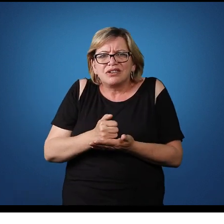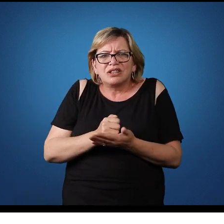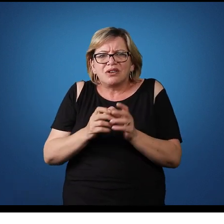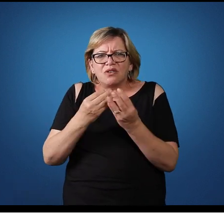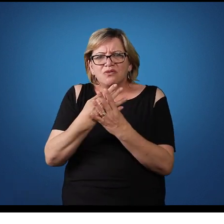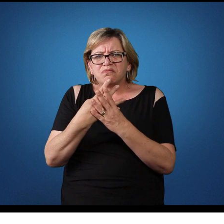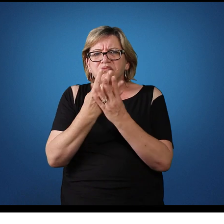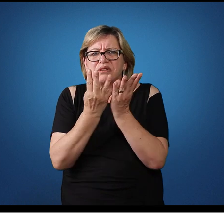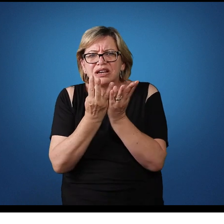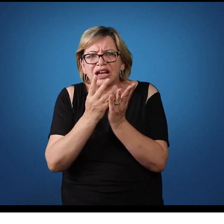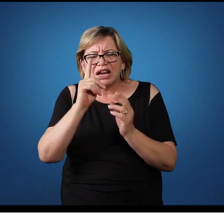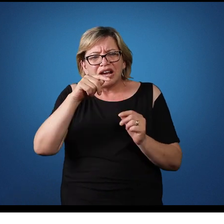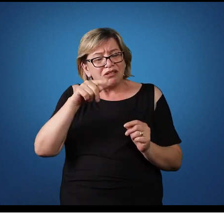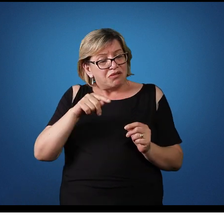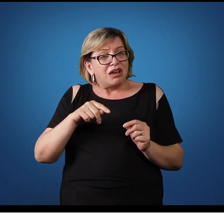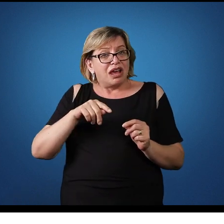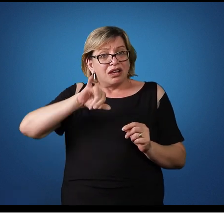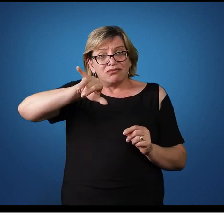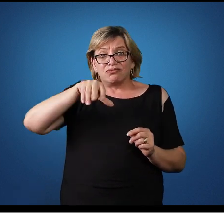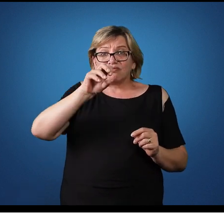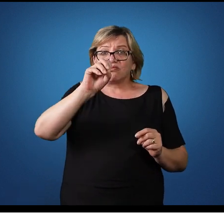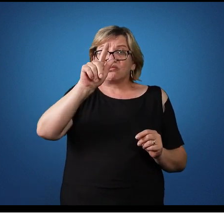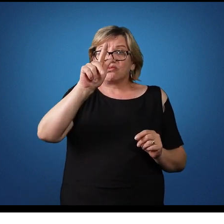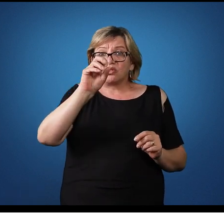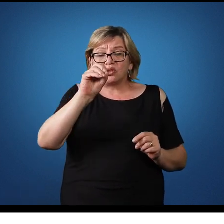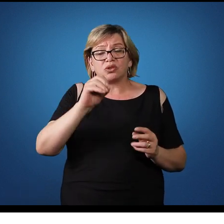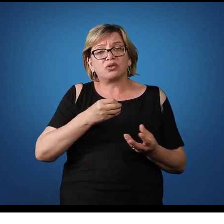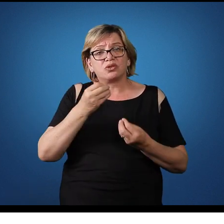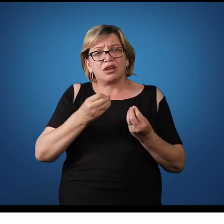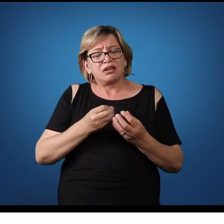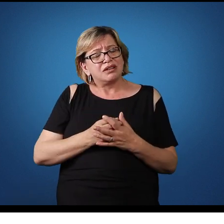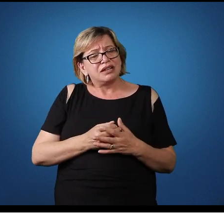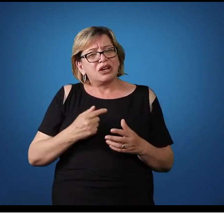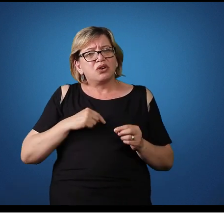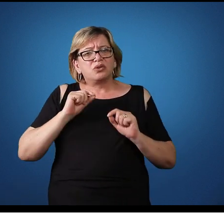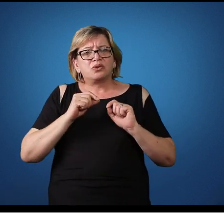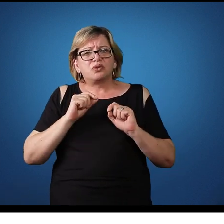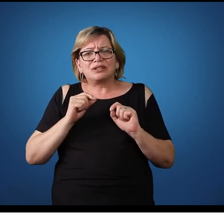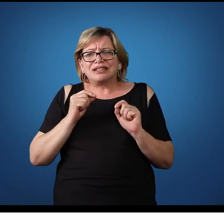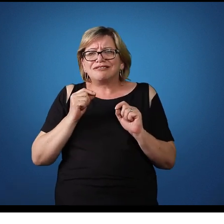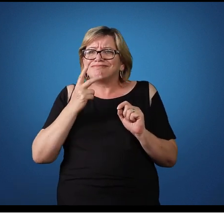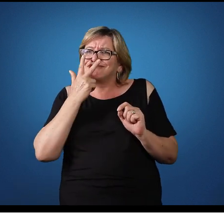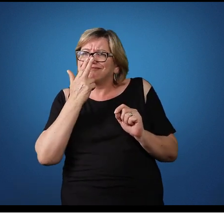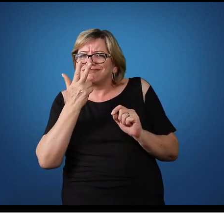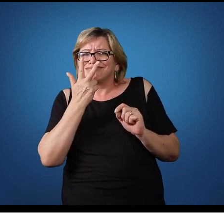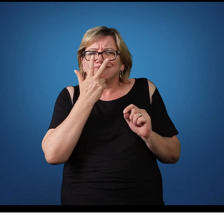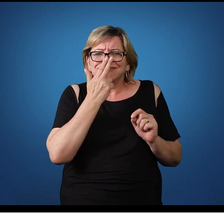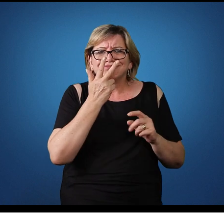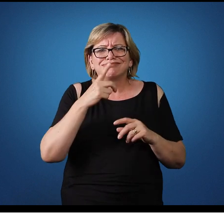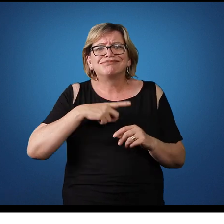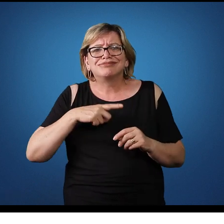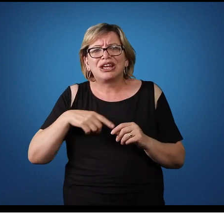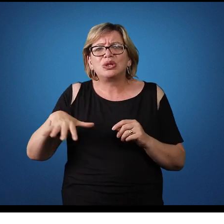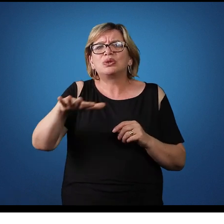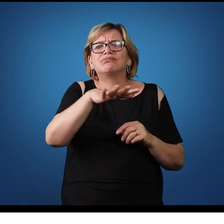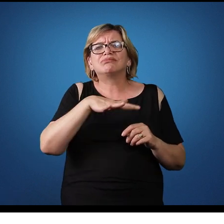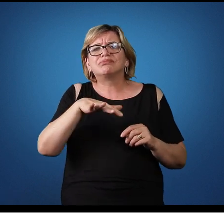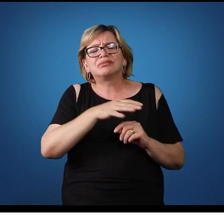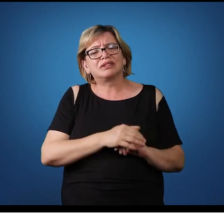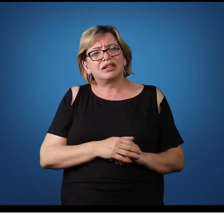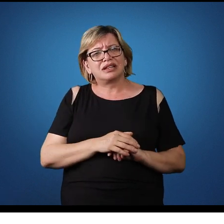um jogo. Roleta russa ou paciência são jogos. E o que há de comum entre todos eles?